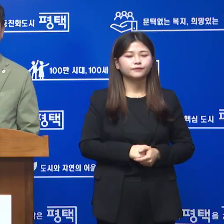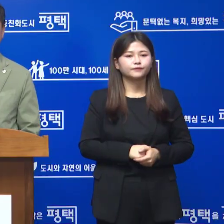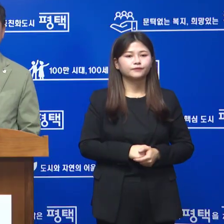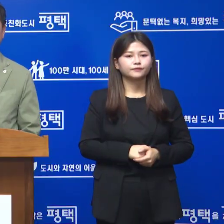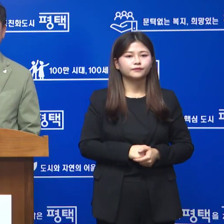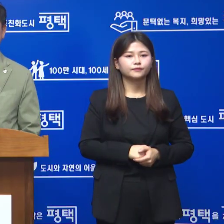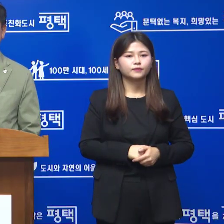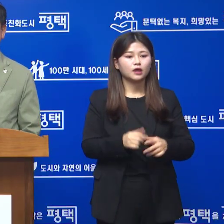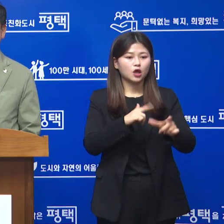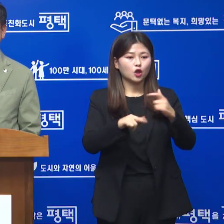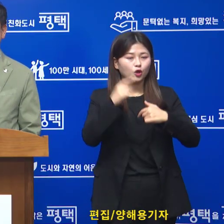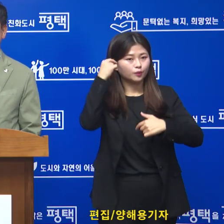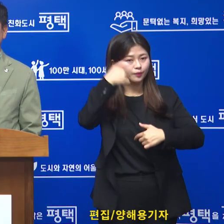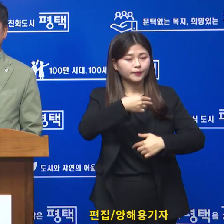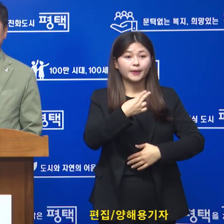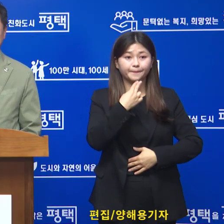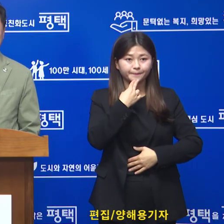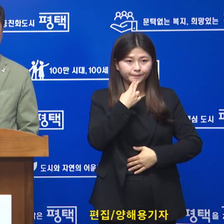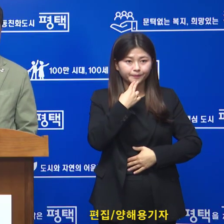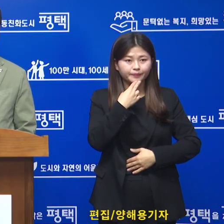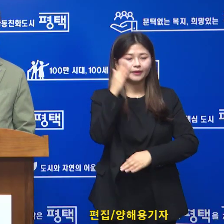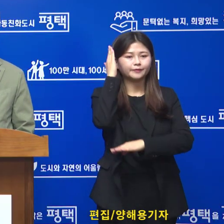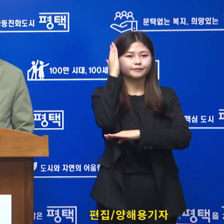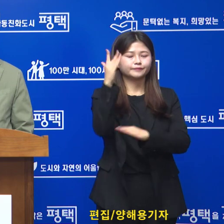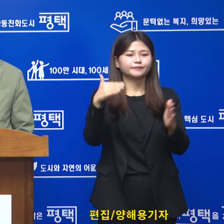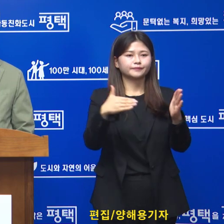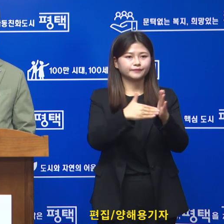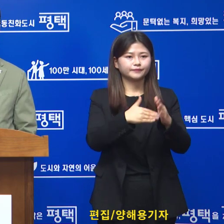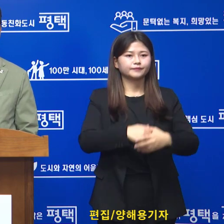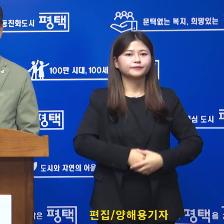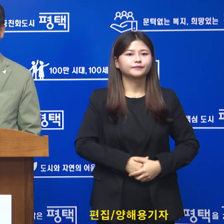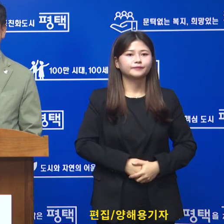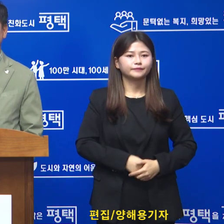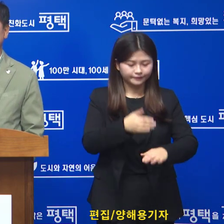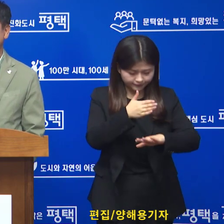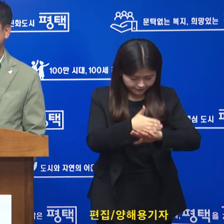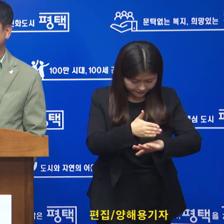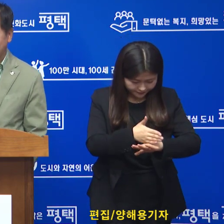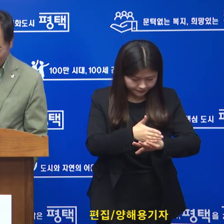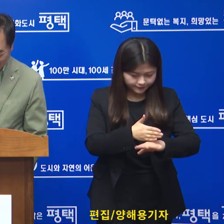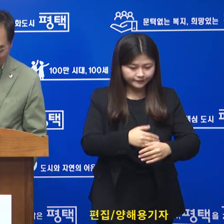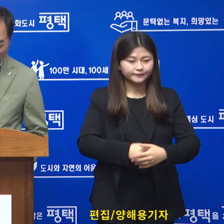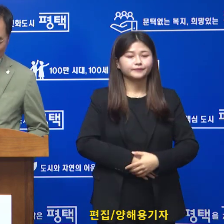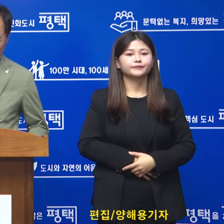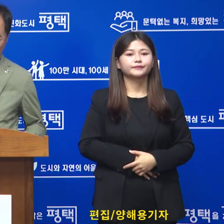더 이상 질문하실 분이 안 계시므로 브리핑을 모두 마치겠습니다. 감사합니다.